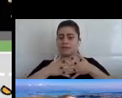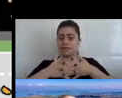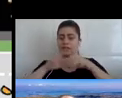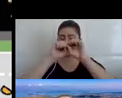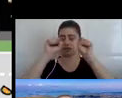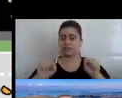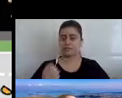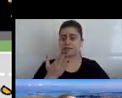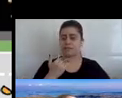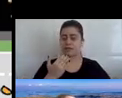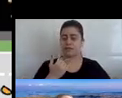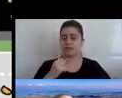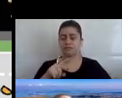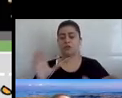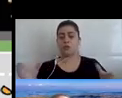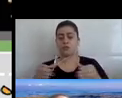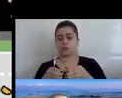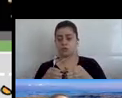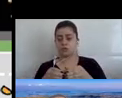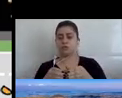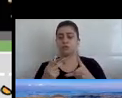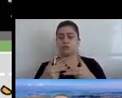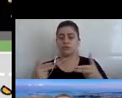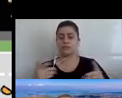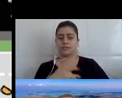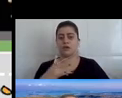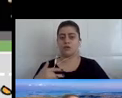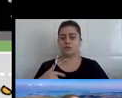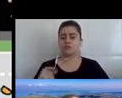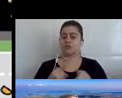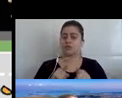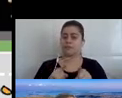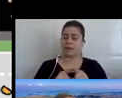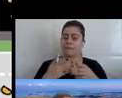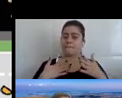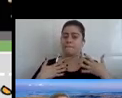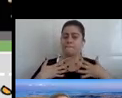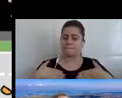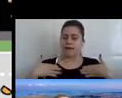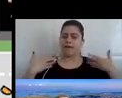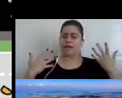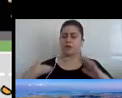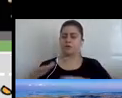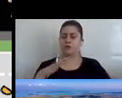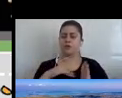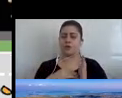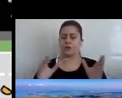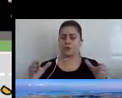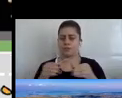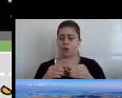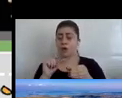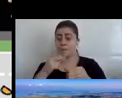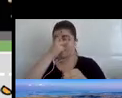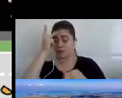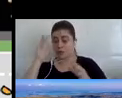alimentar ele se dá em conjunto com as questões de saúde e bem-estar de toda a comunidade. O lugar onde a